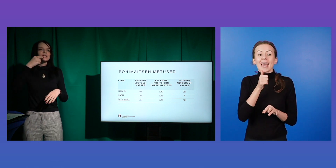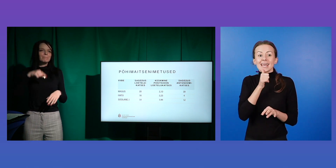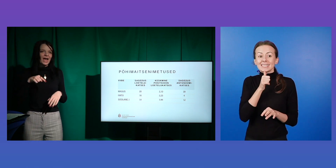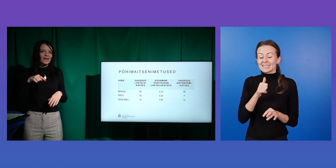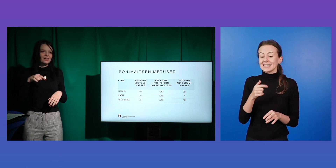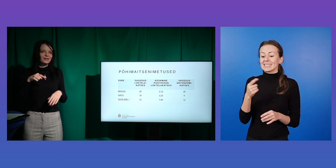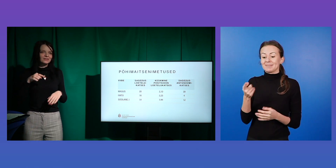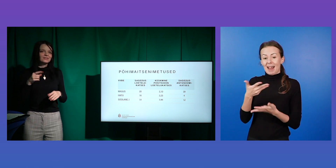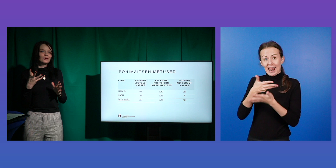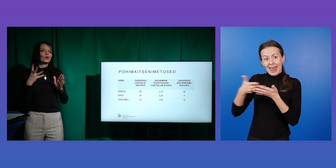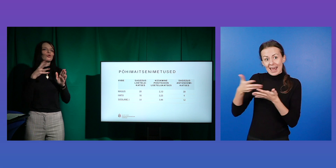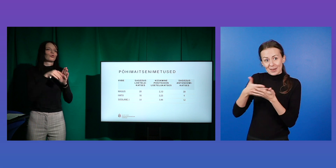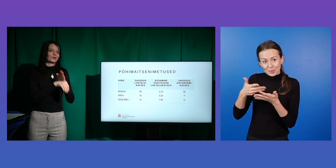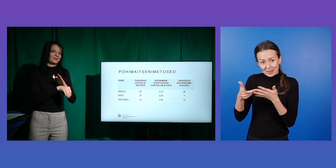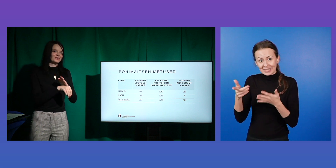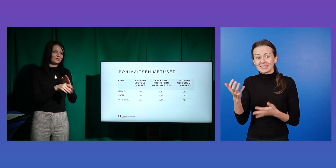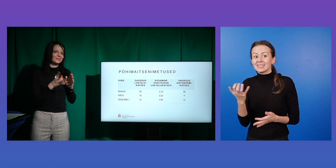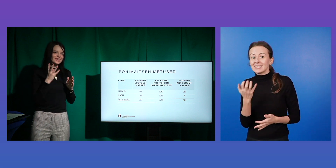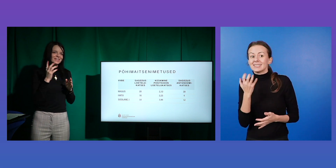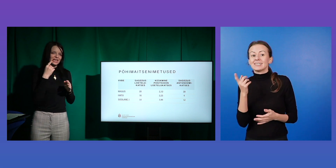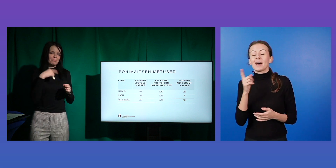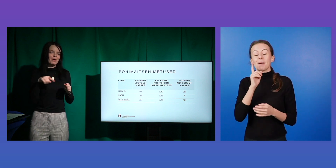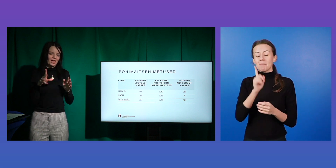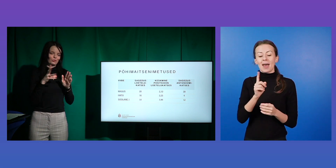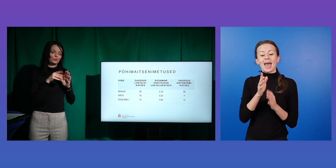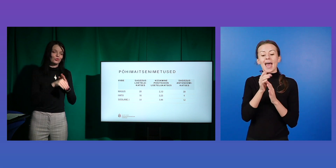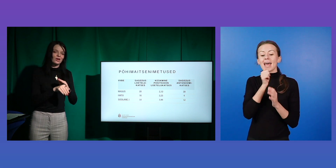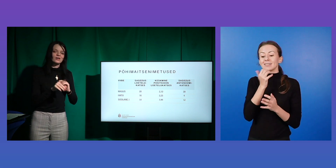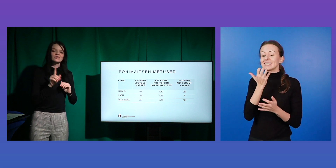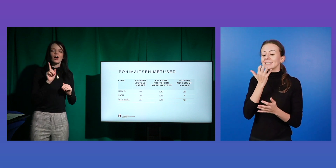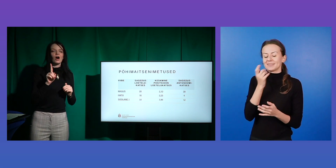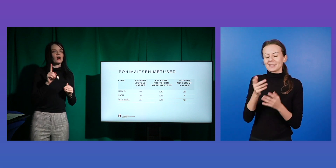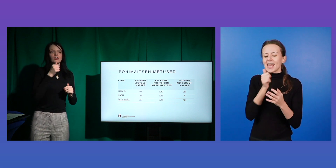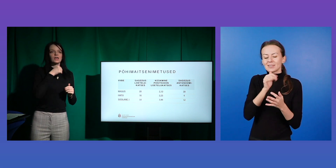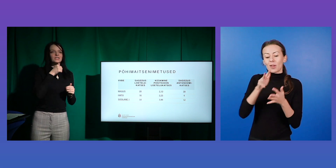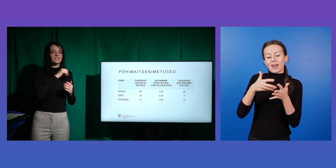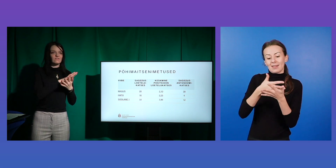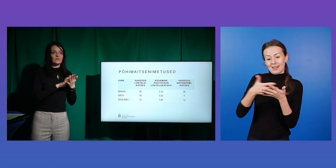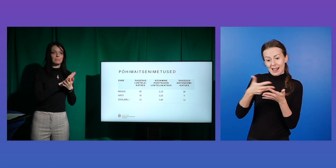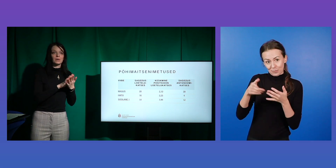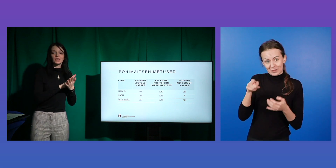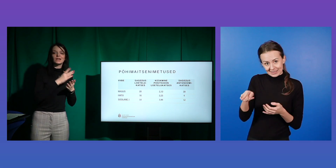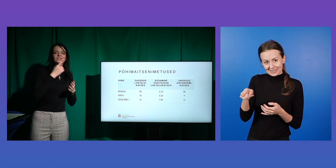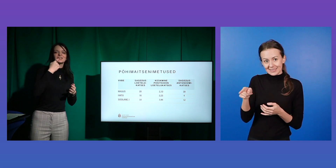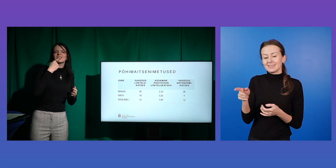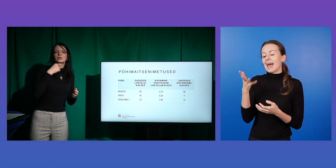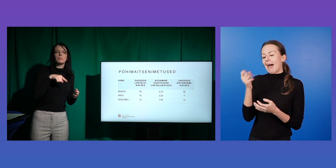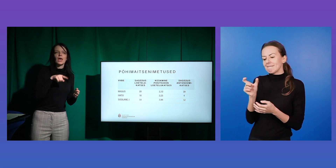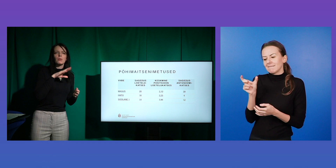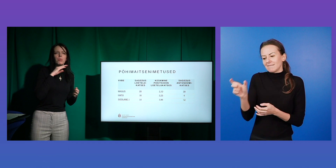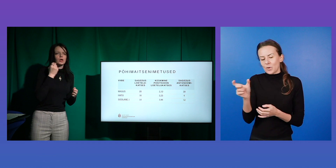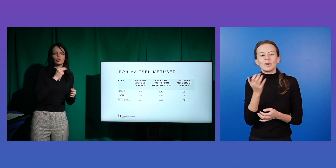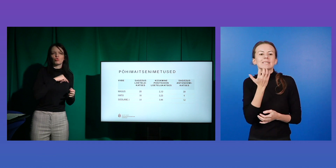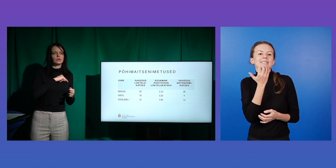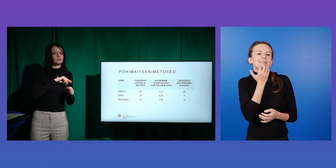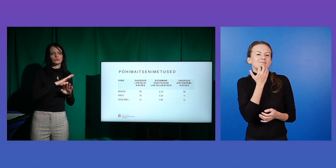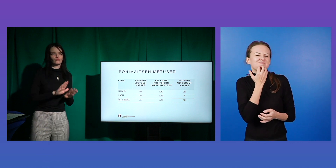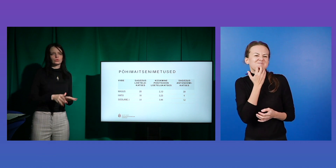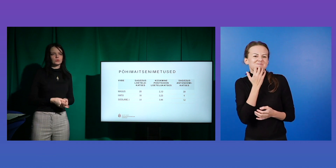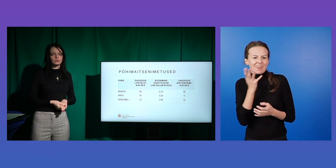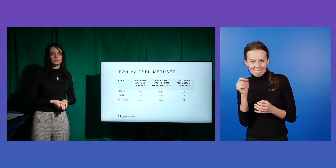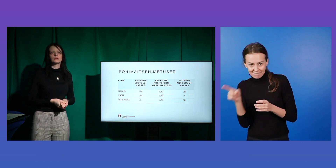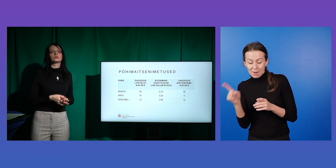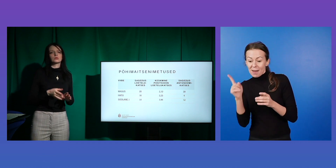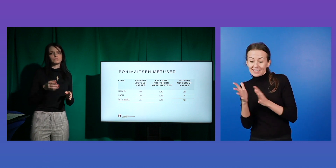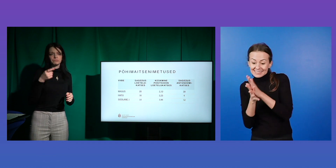eesti keeles ja oli kibe, mitte mõru. Kibe oli ka 4. nagu põhimaitse nimetuseks, aga eesti viipekeeles